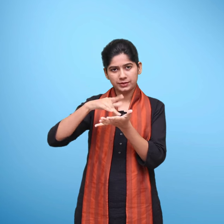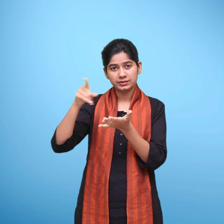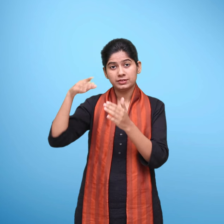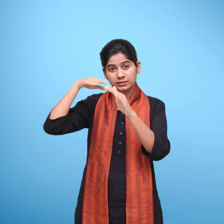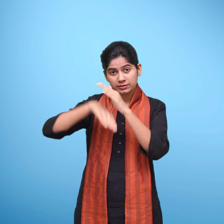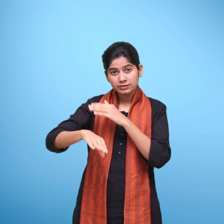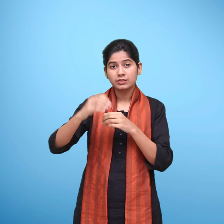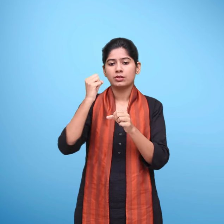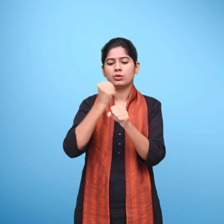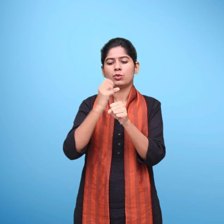भूपाल